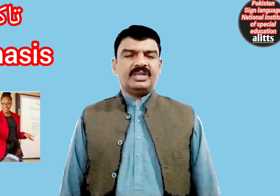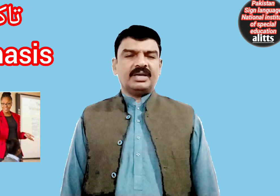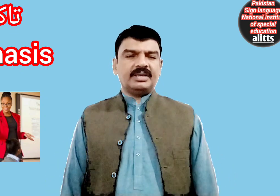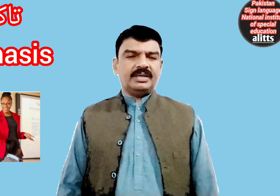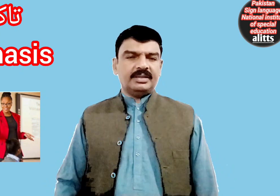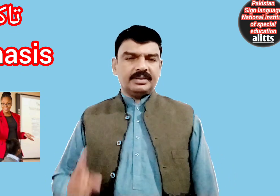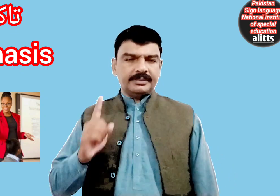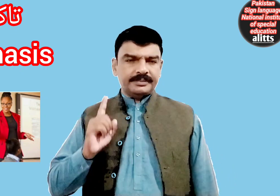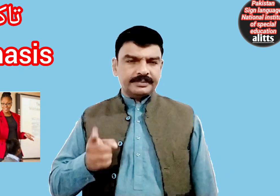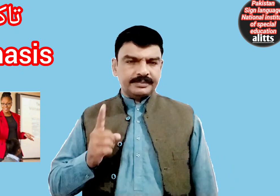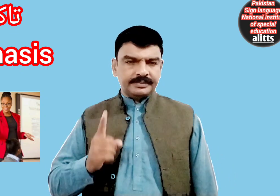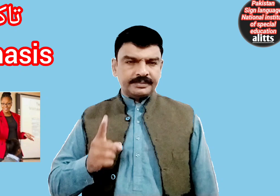ताकीद।